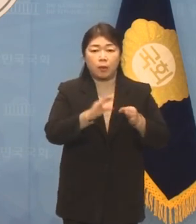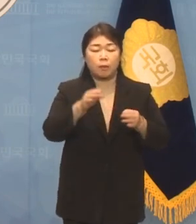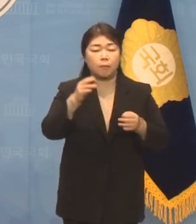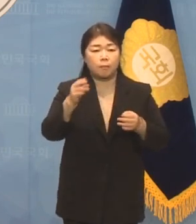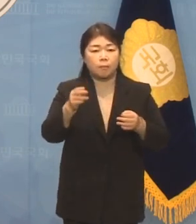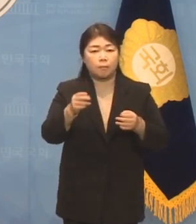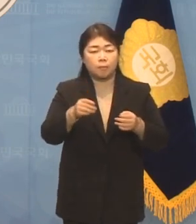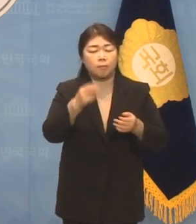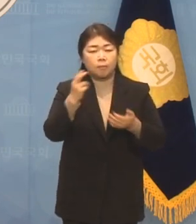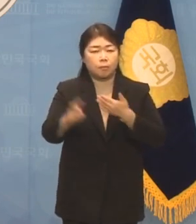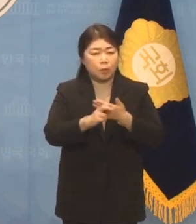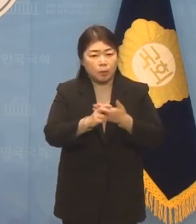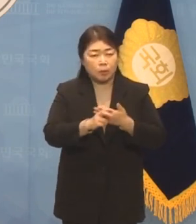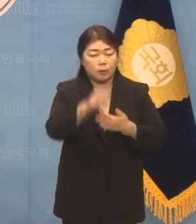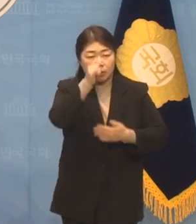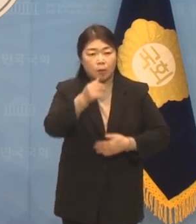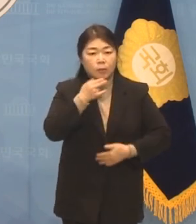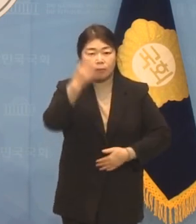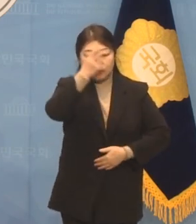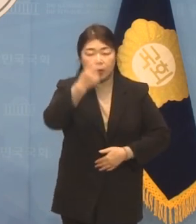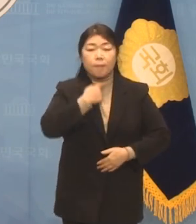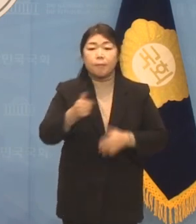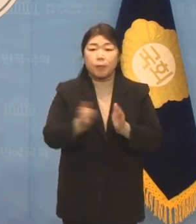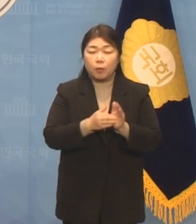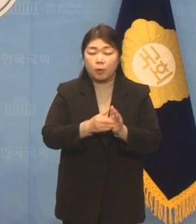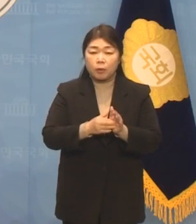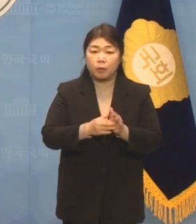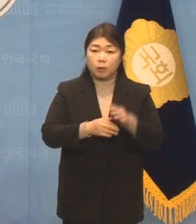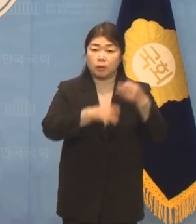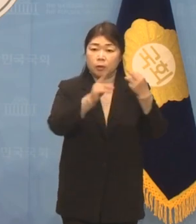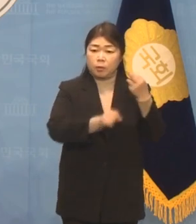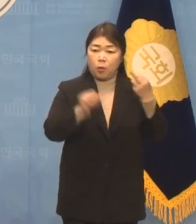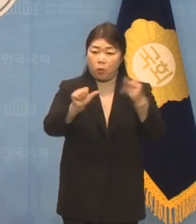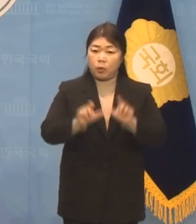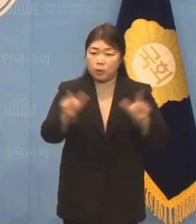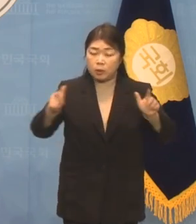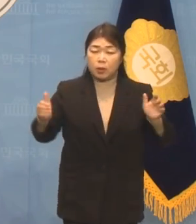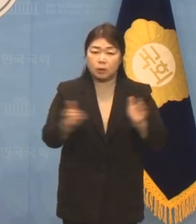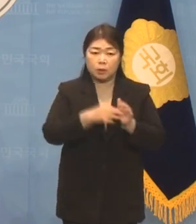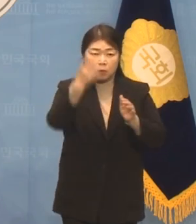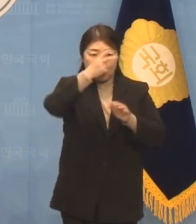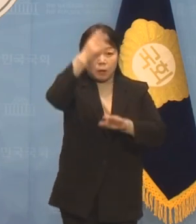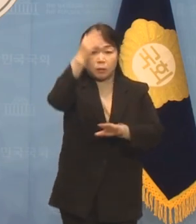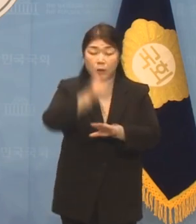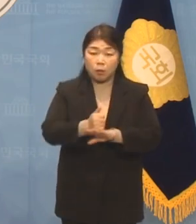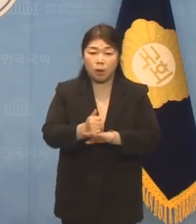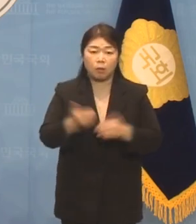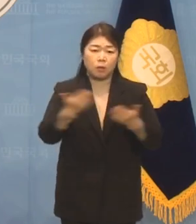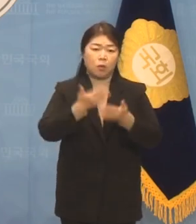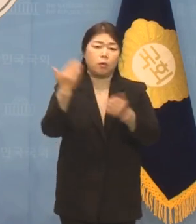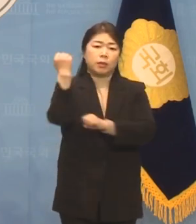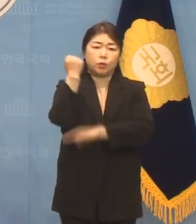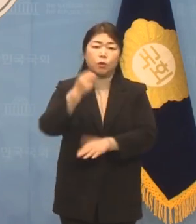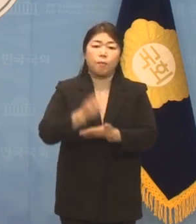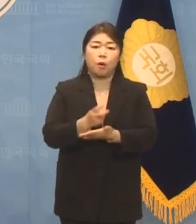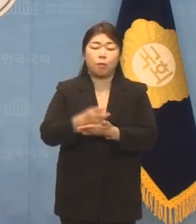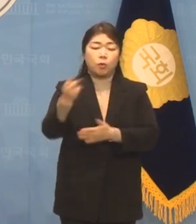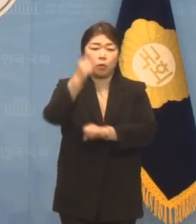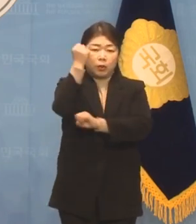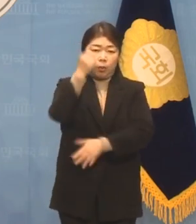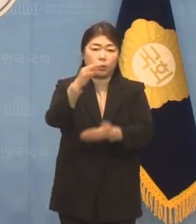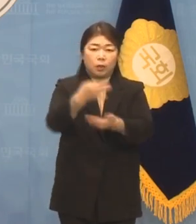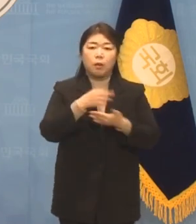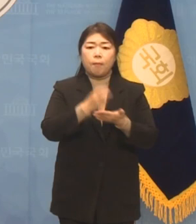착수하였고 12월 25일까지 12월 5일까지 조사한 결과 근로기준법과 최저임금법